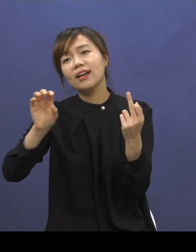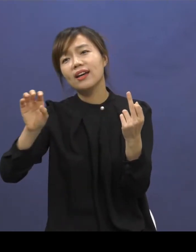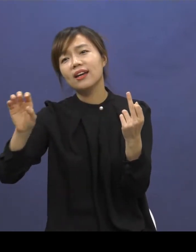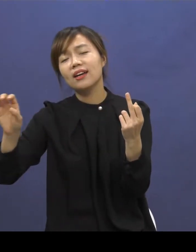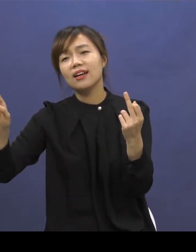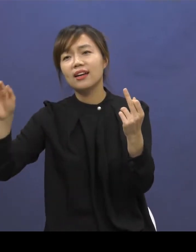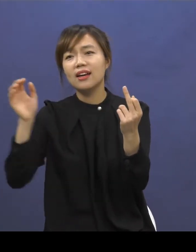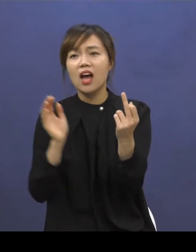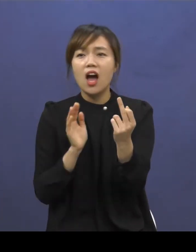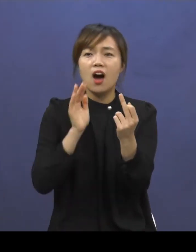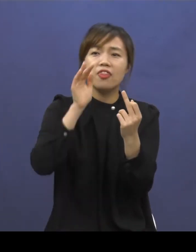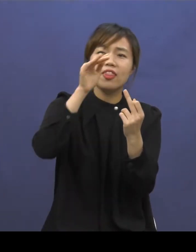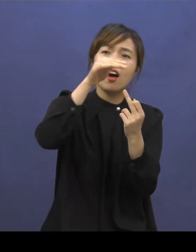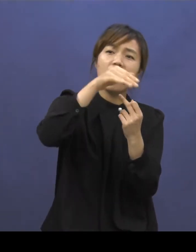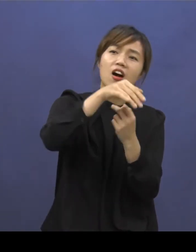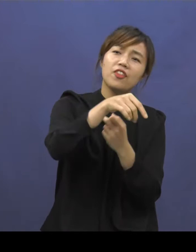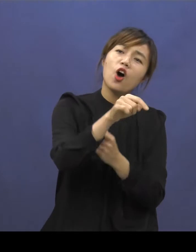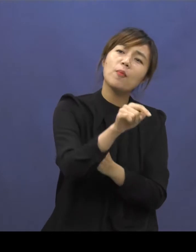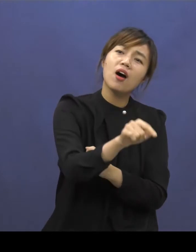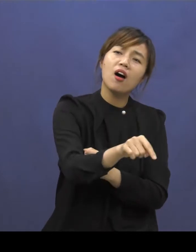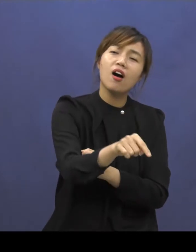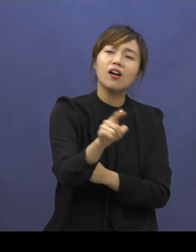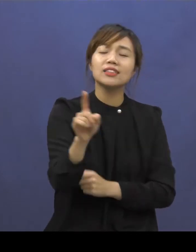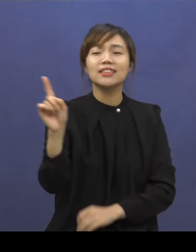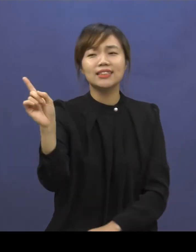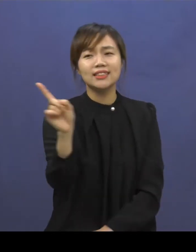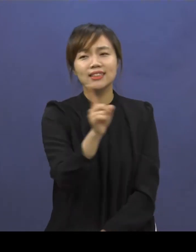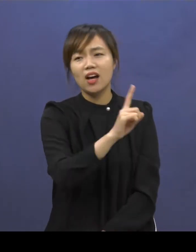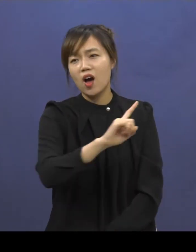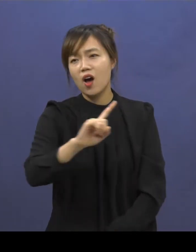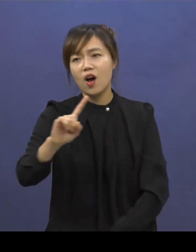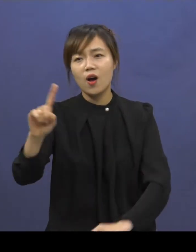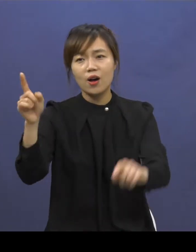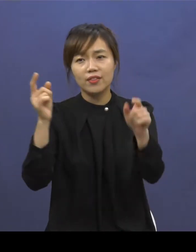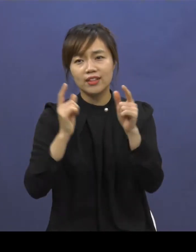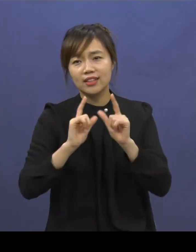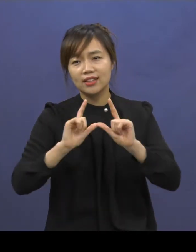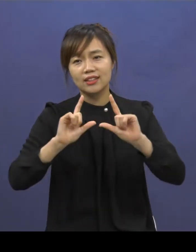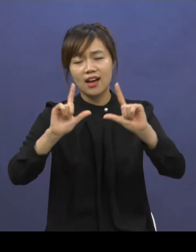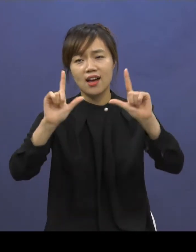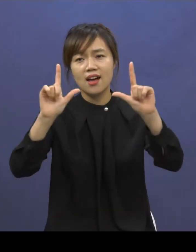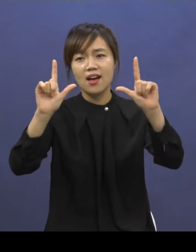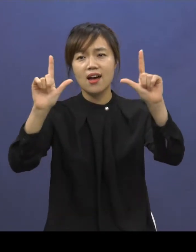갈보리 언덕 넘어 그 어느 날